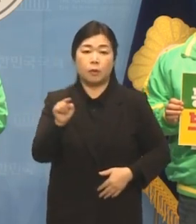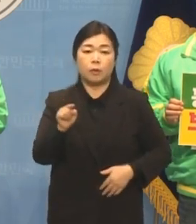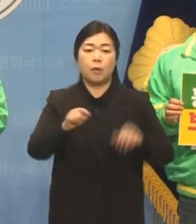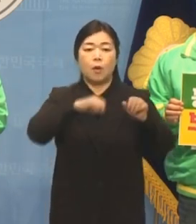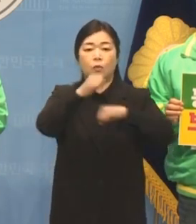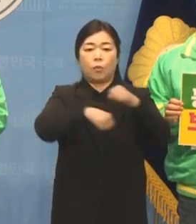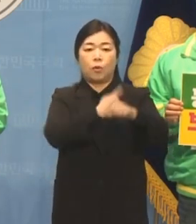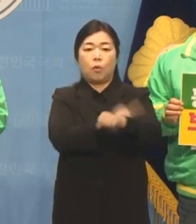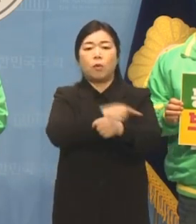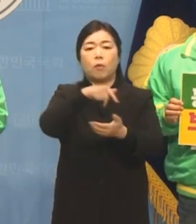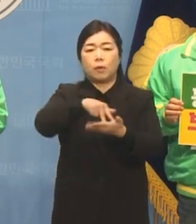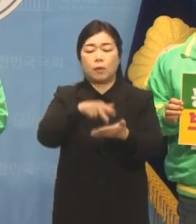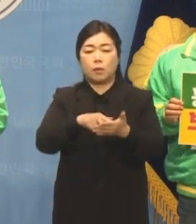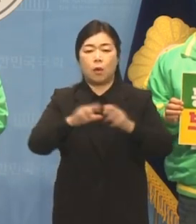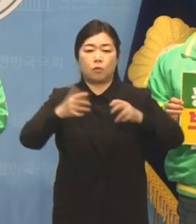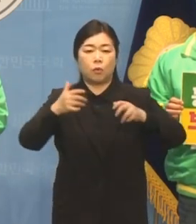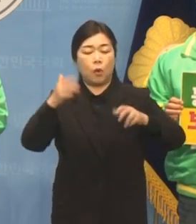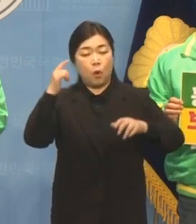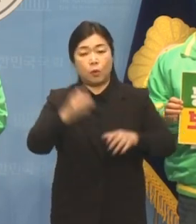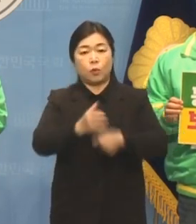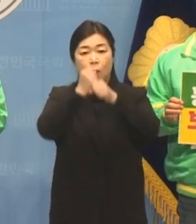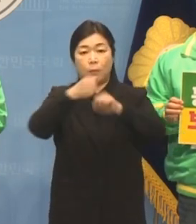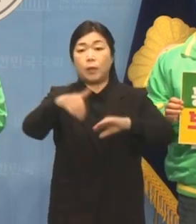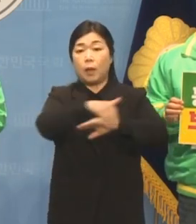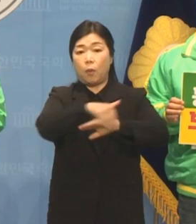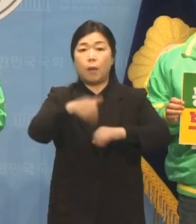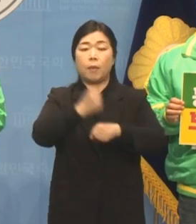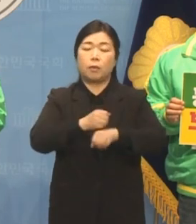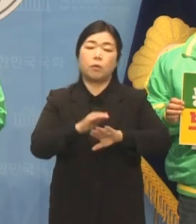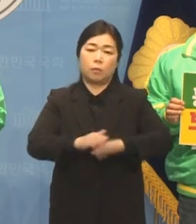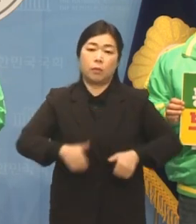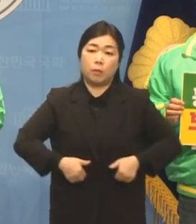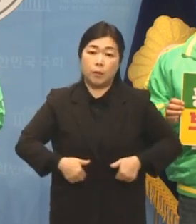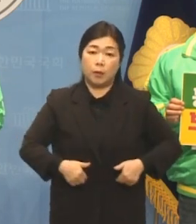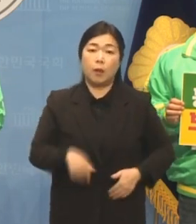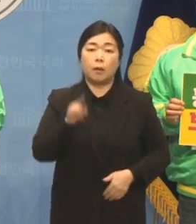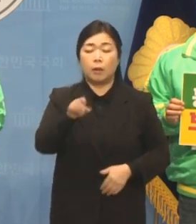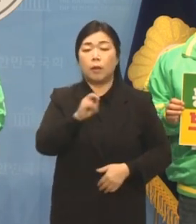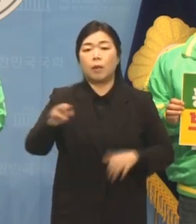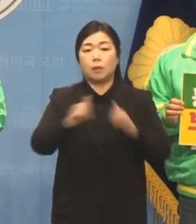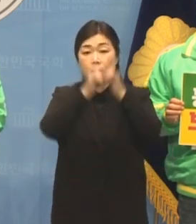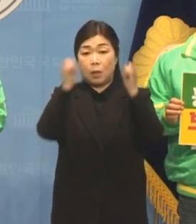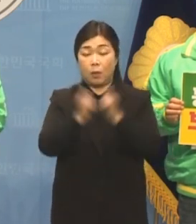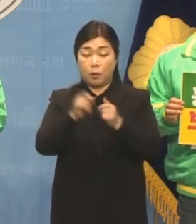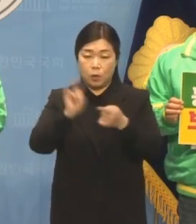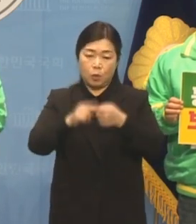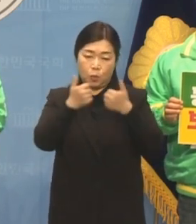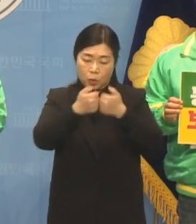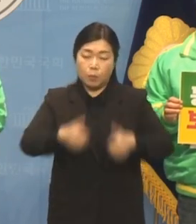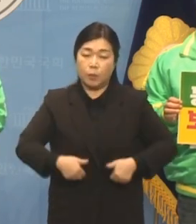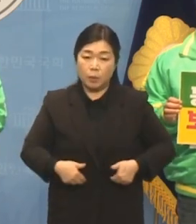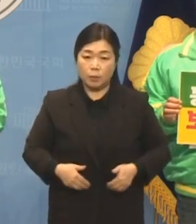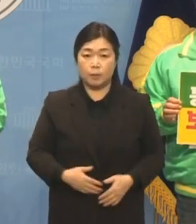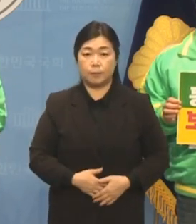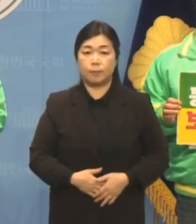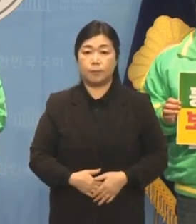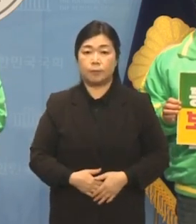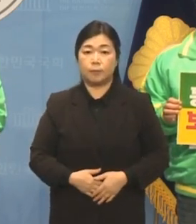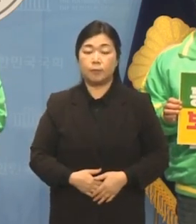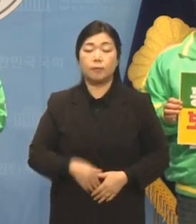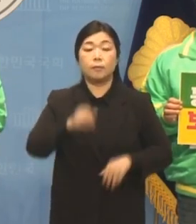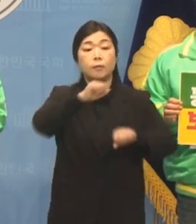국토 종합계획을 수립하기 위한 사회적 논의를 시작해야 합니다. 그런 방향으로 야생동물 정책을 재설정하기